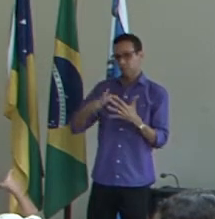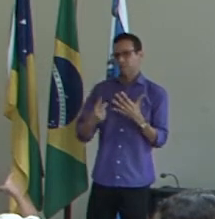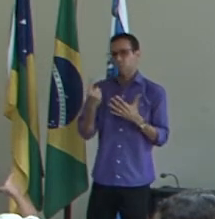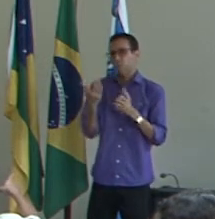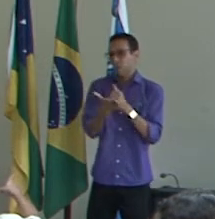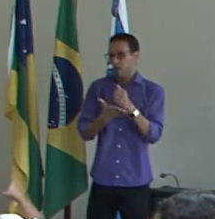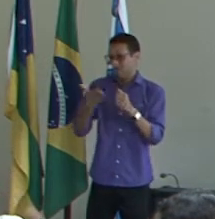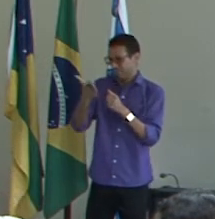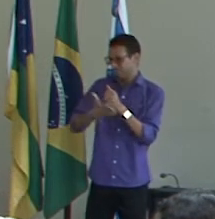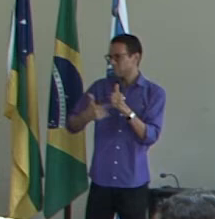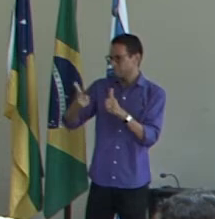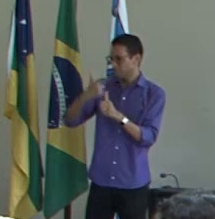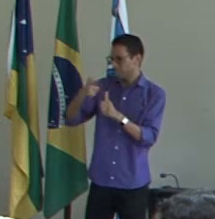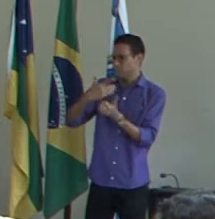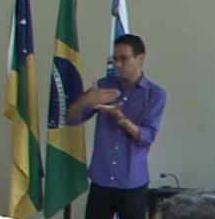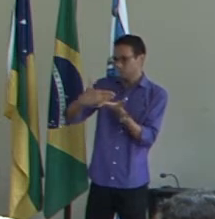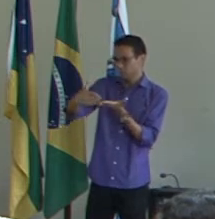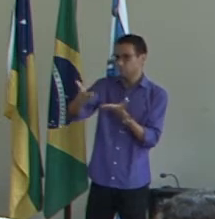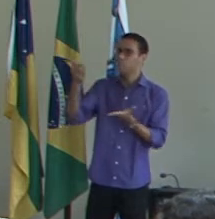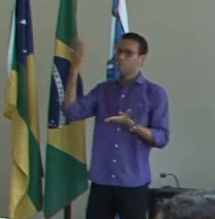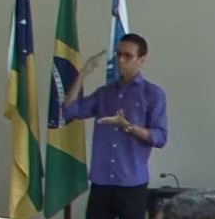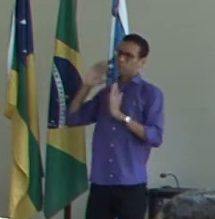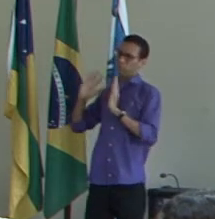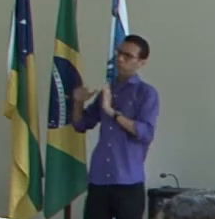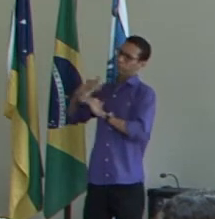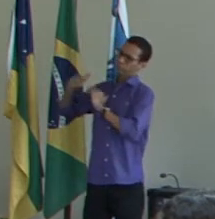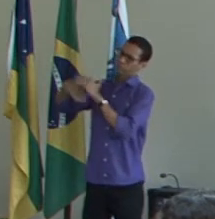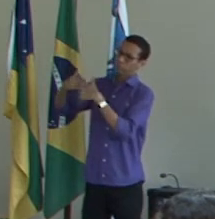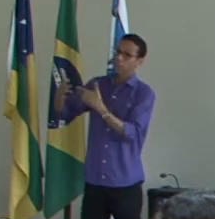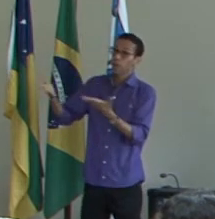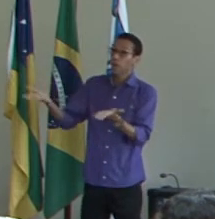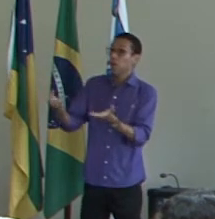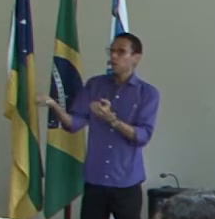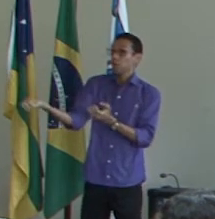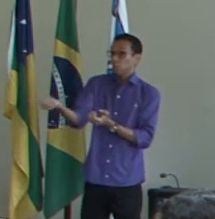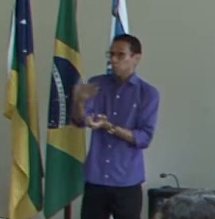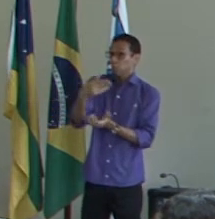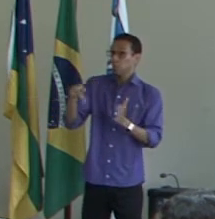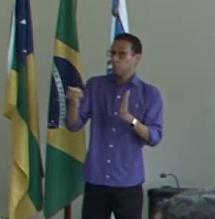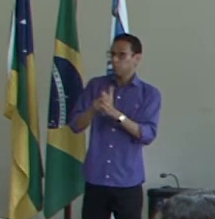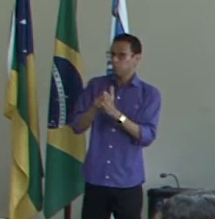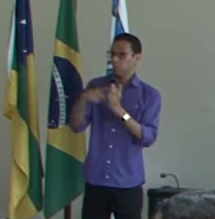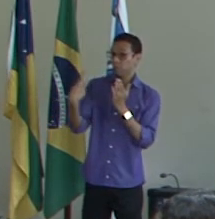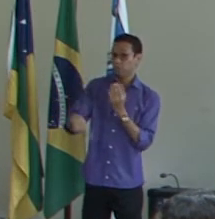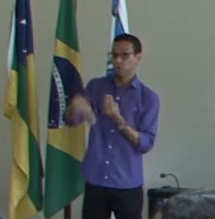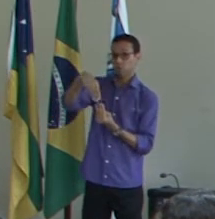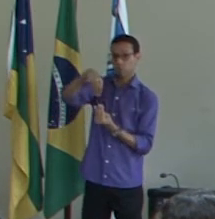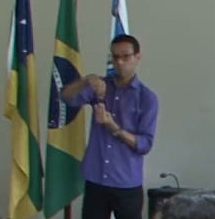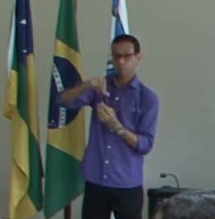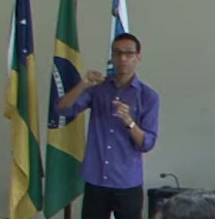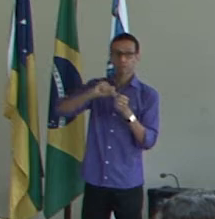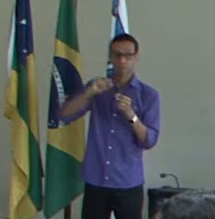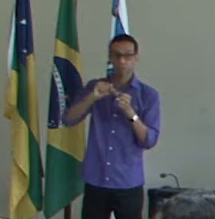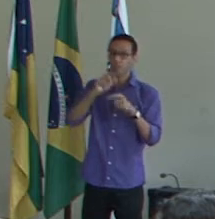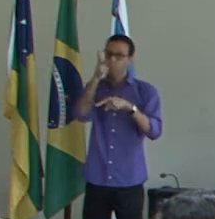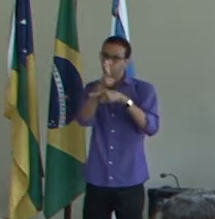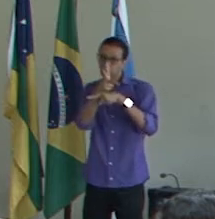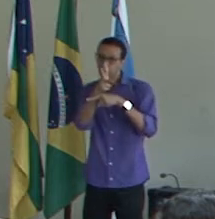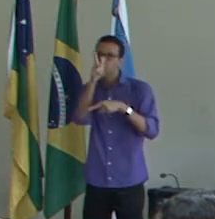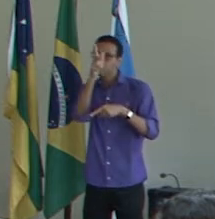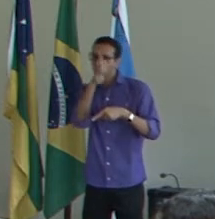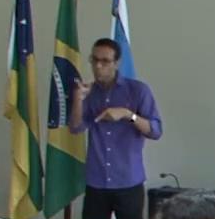nós oferecemos, já oferecemos há algum tempo, totalmente produzido na universidade, por servidores